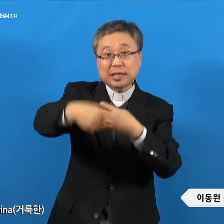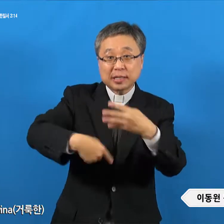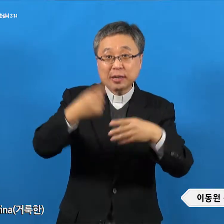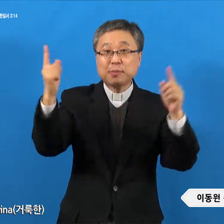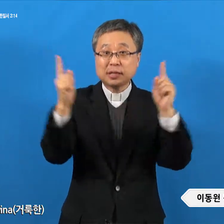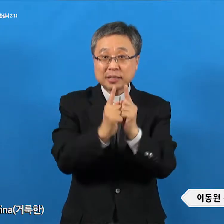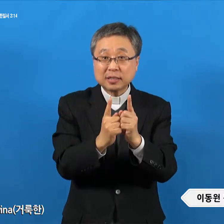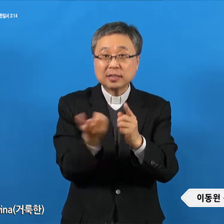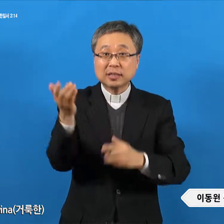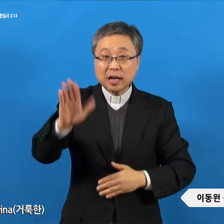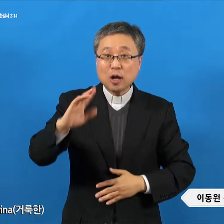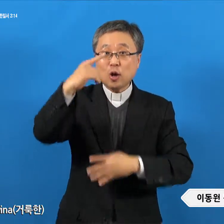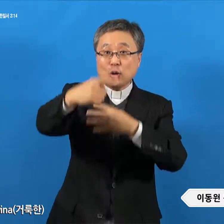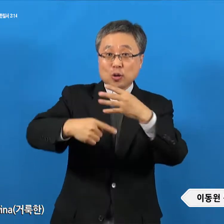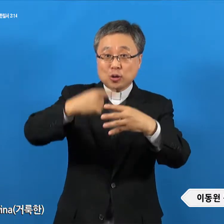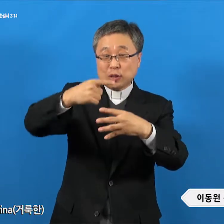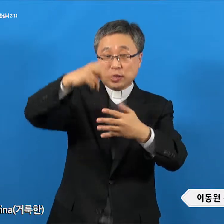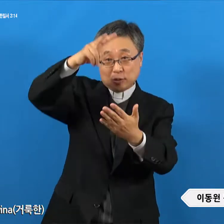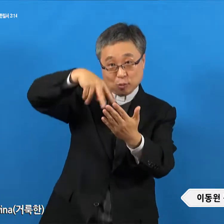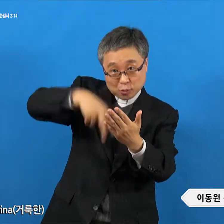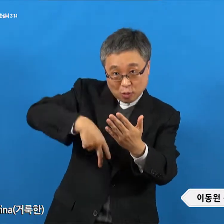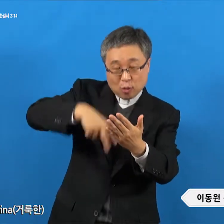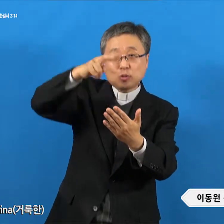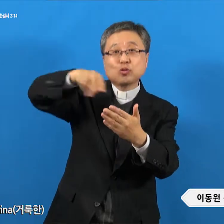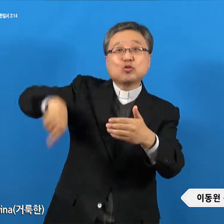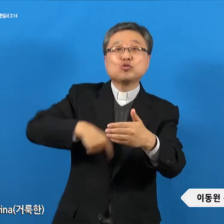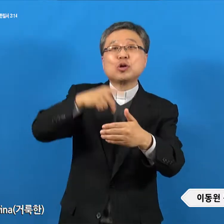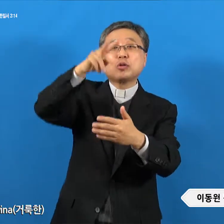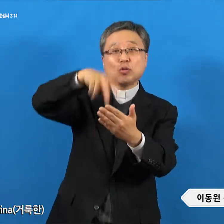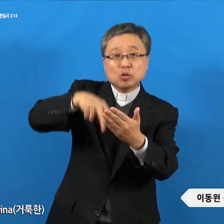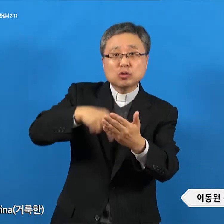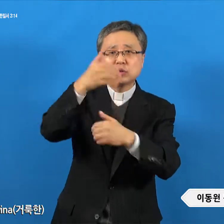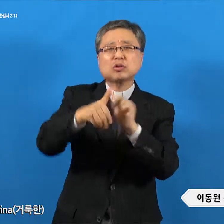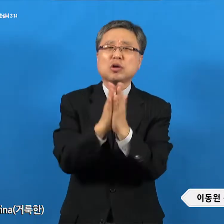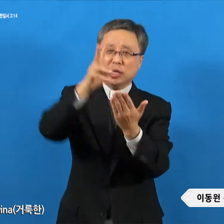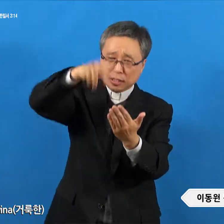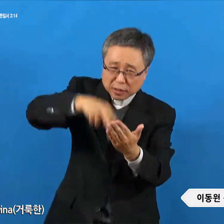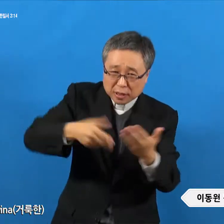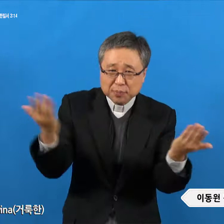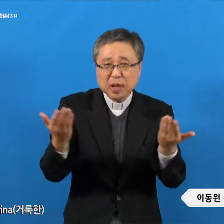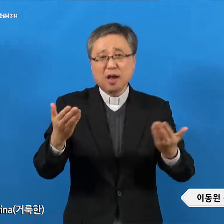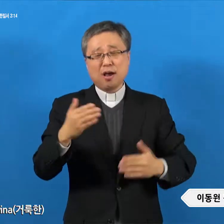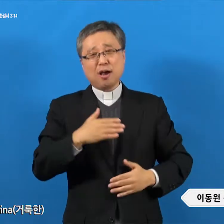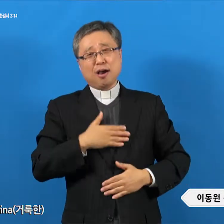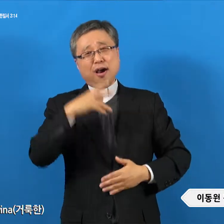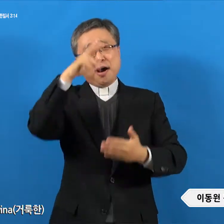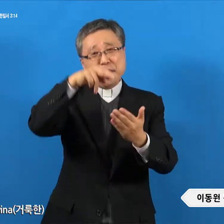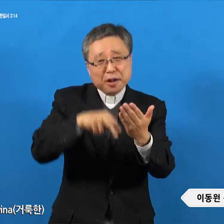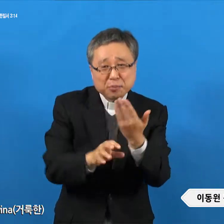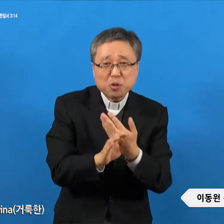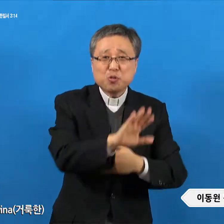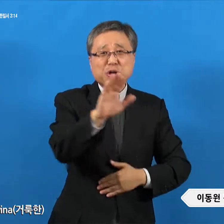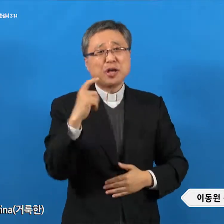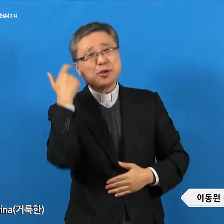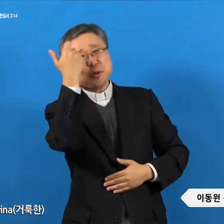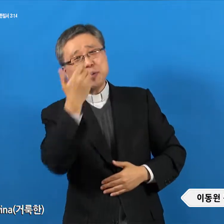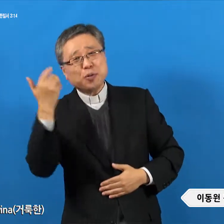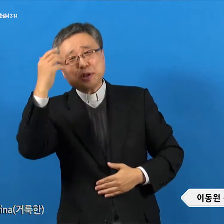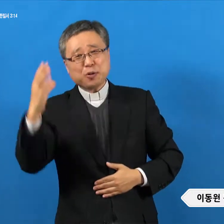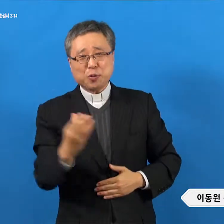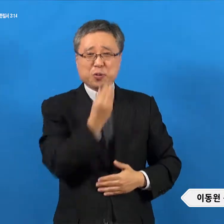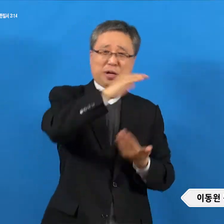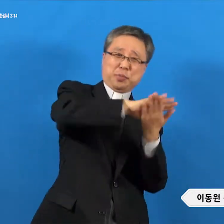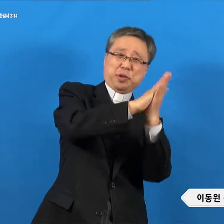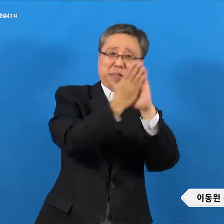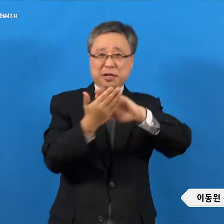독서 중에 독서, 가장 거룩한 독서 뭘까요? 성경 읽는 거예요. 읽으면 우리의 영혼이 성화되기 때문에